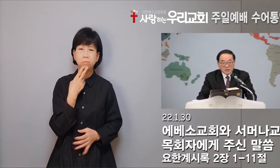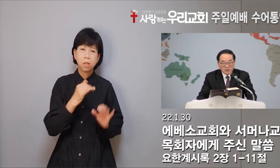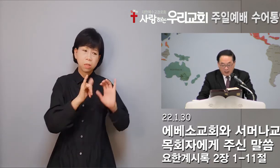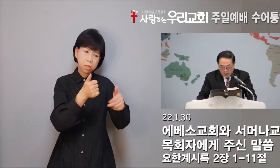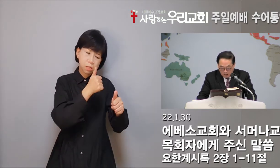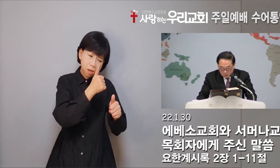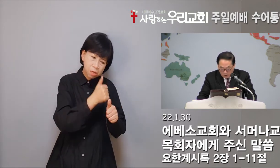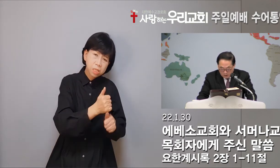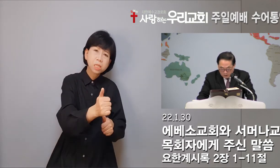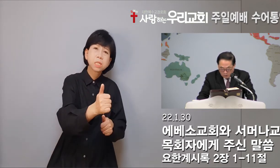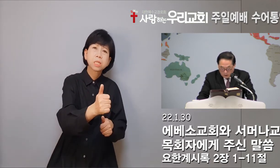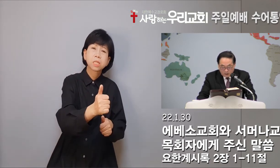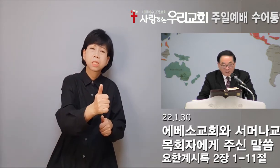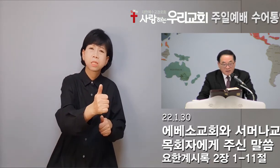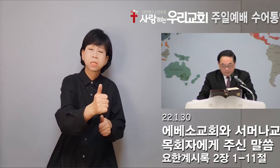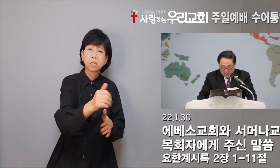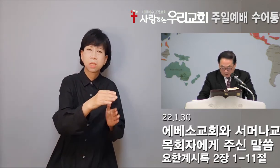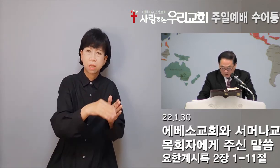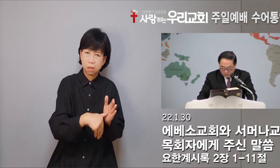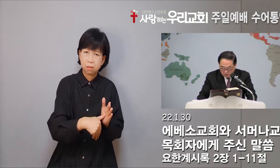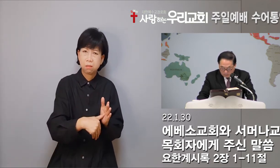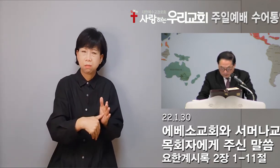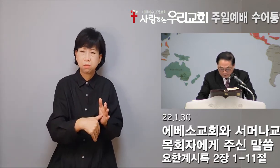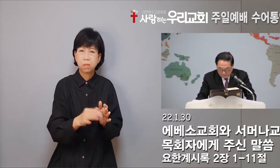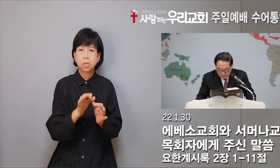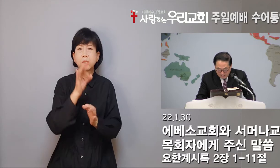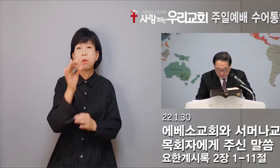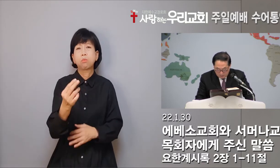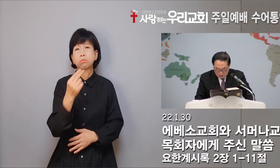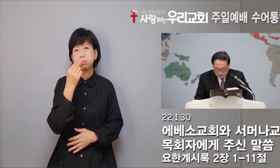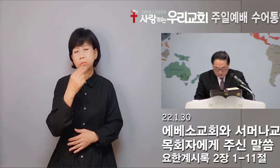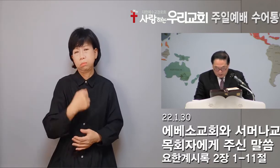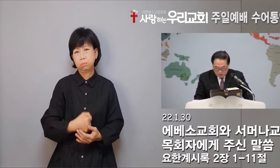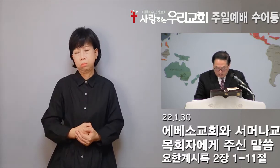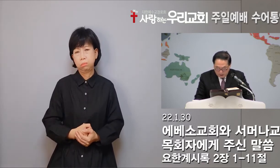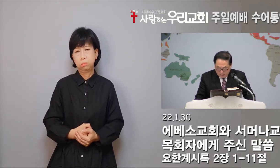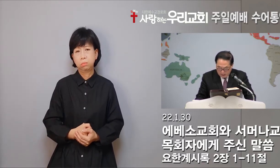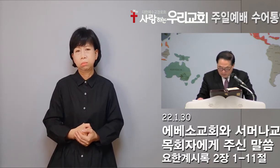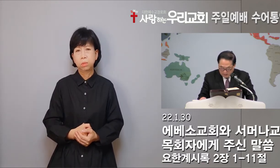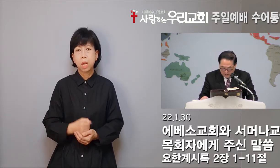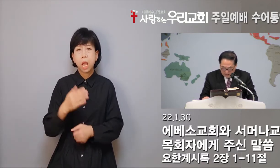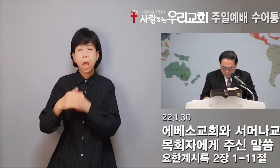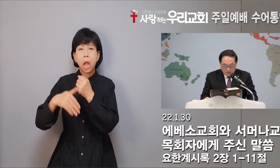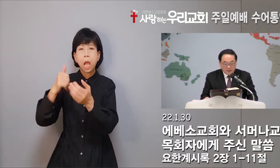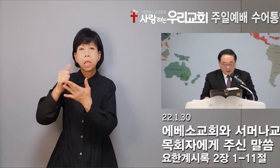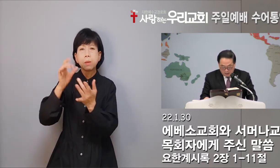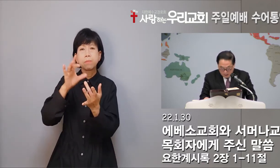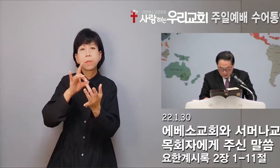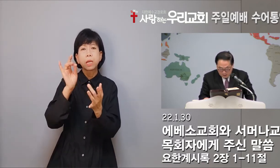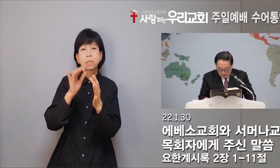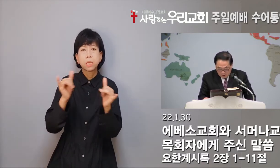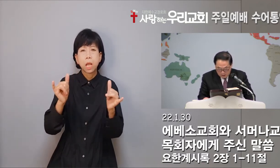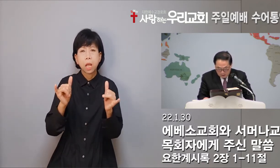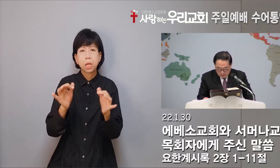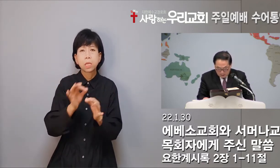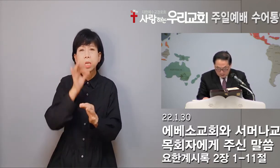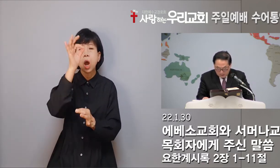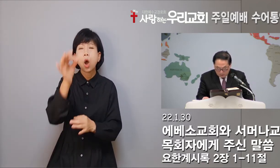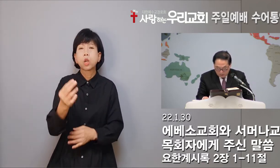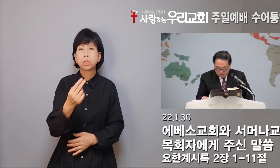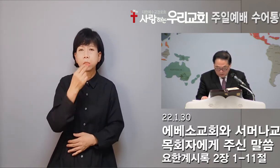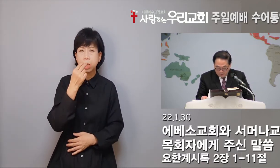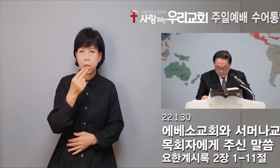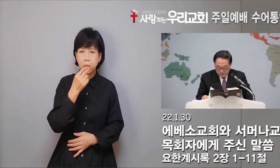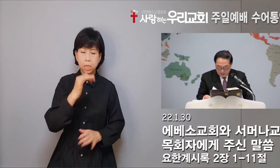세상을 이기느니라 요한일서 5장 4절에 말씀하고 있습니다. 영원전 그리스도 안에 하나님의 택함 받은 자는 영생을 이기는